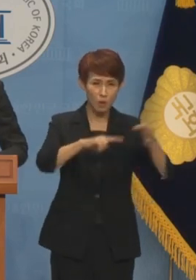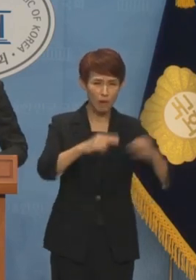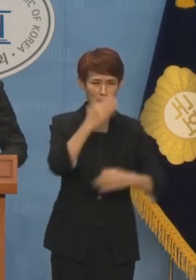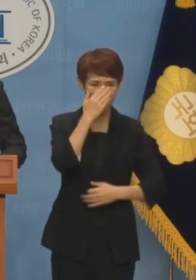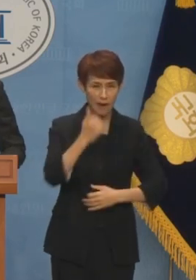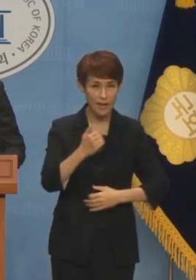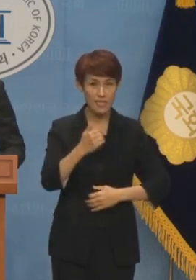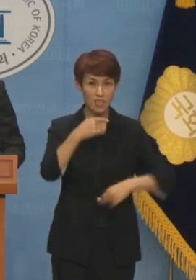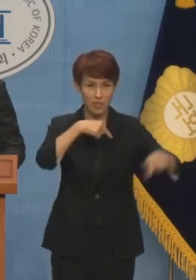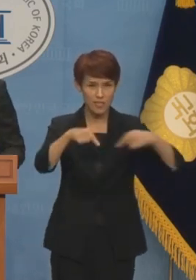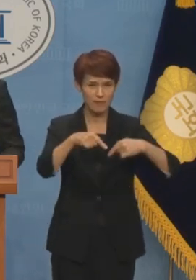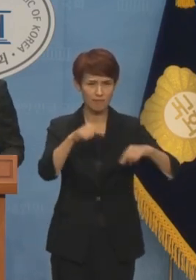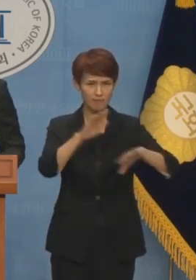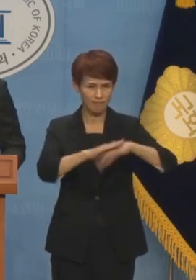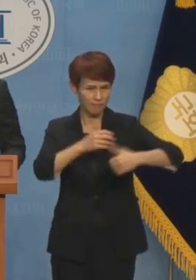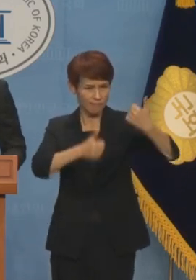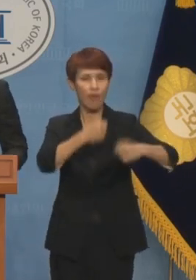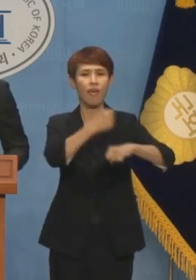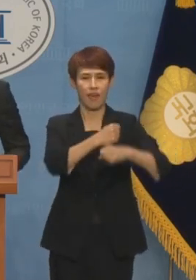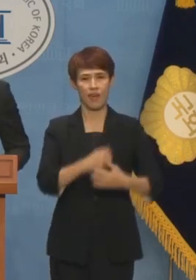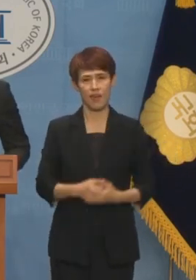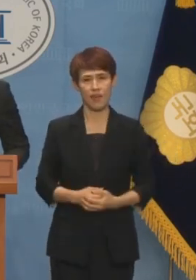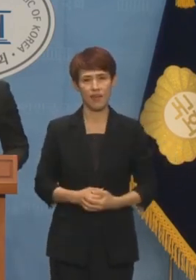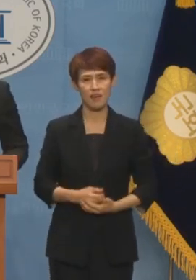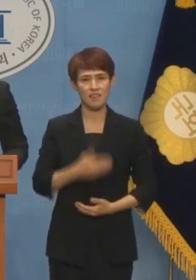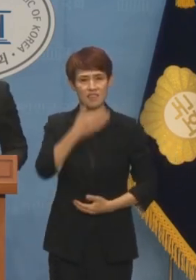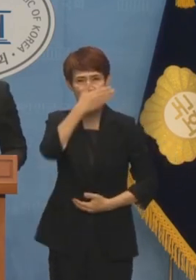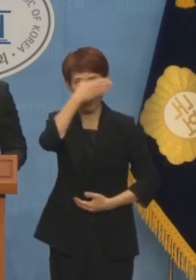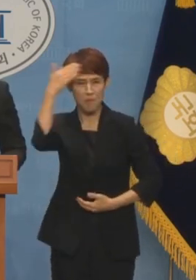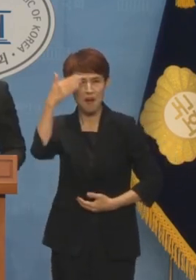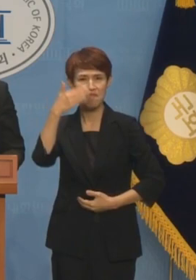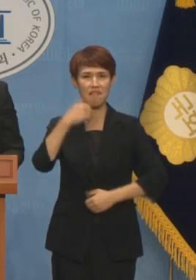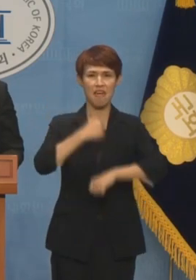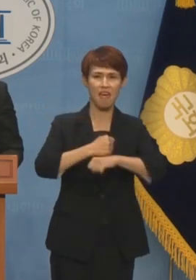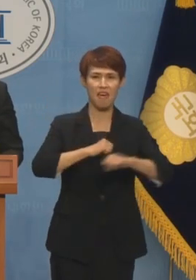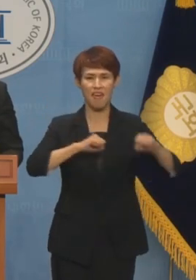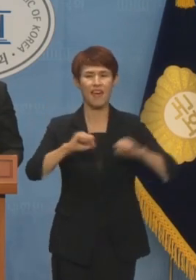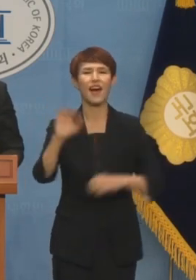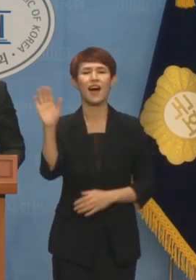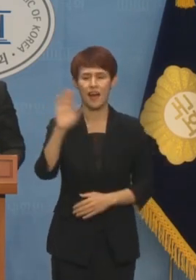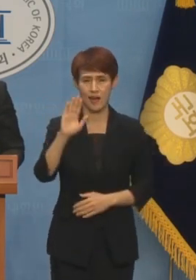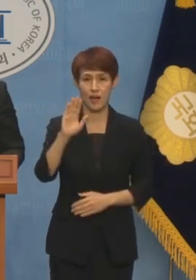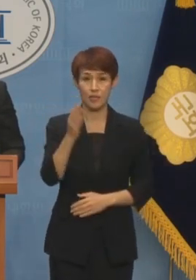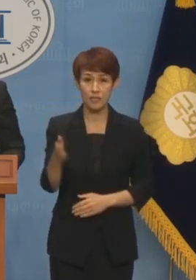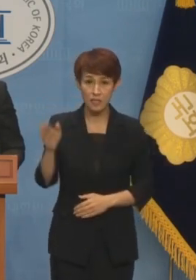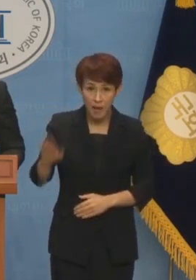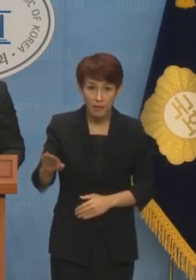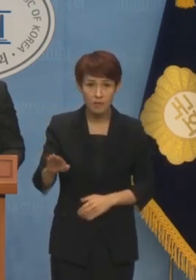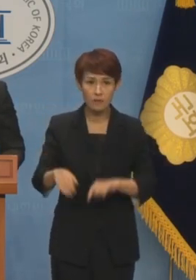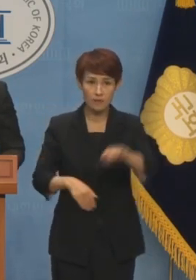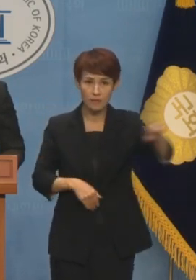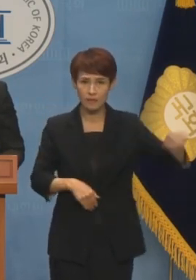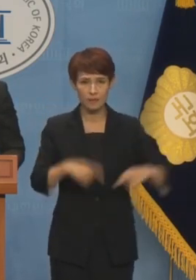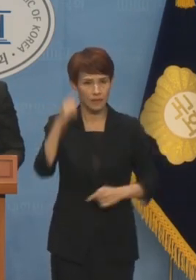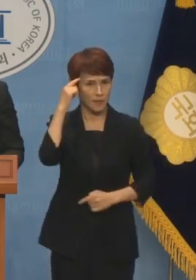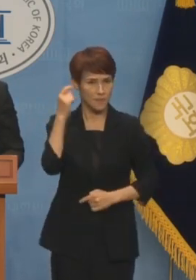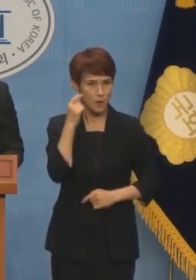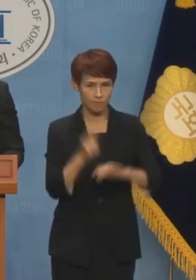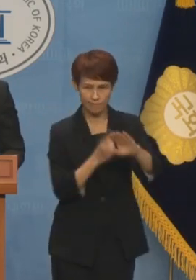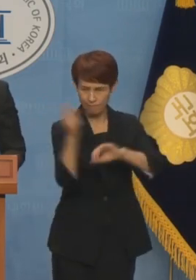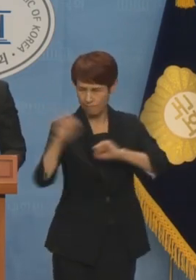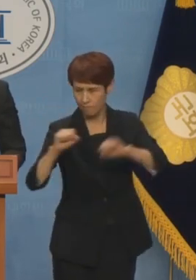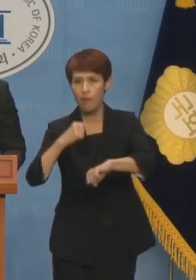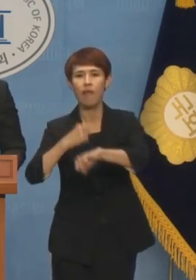정면 승부하겠습니다. 다짜고짜 젊음을 전시하지는 않겠습니다. 대신 그들은 상상도 못할 곳으로